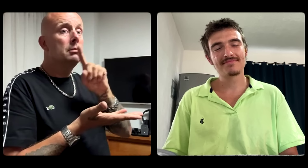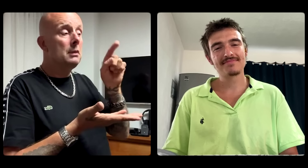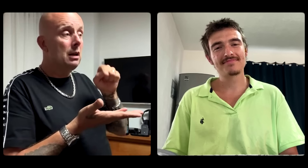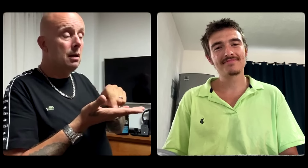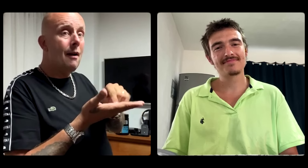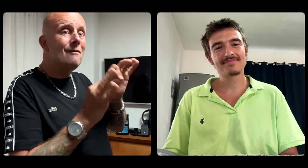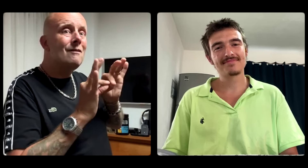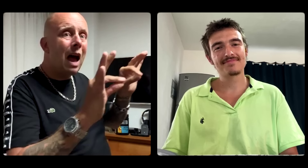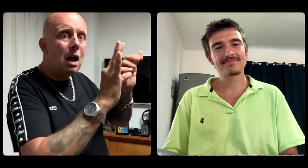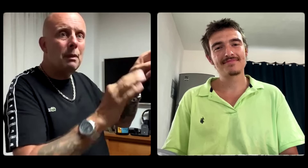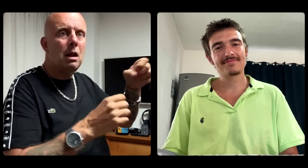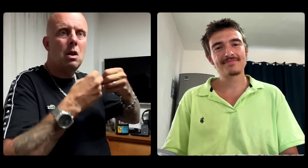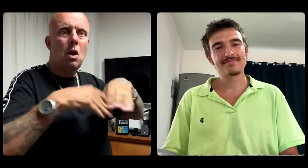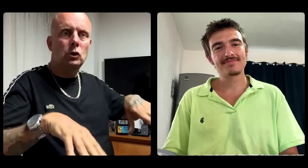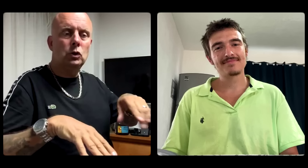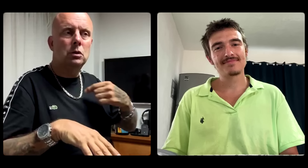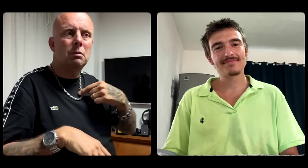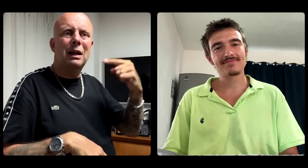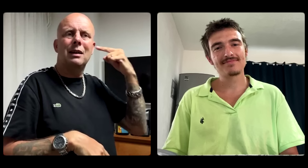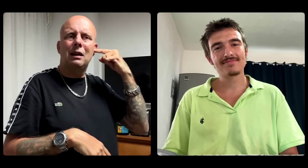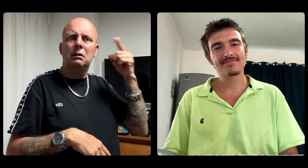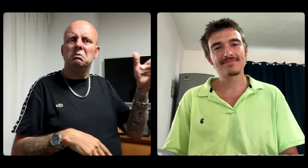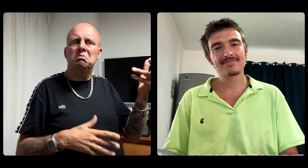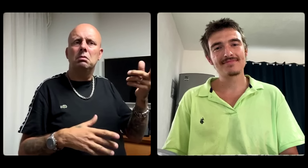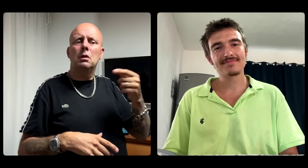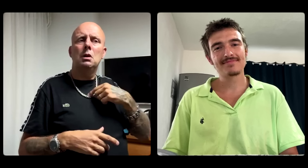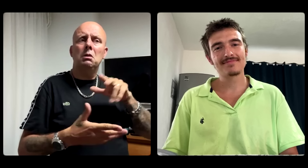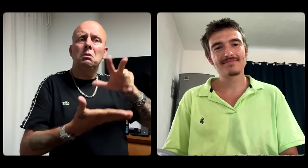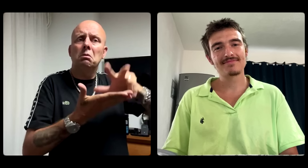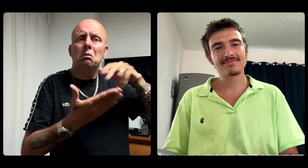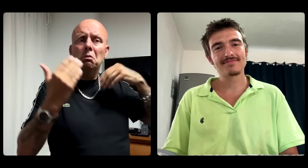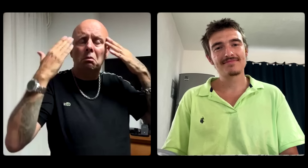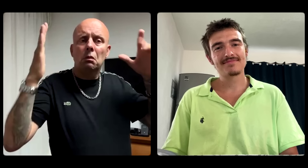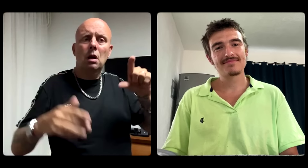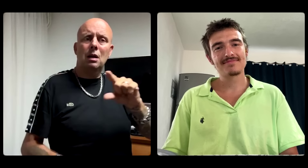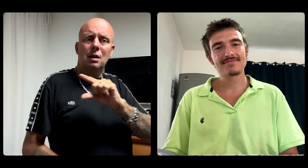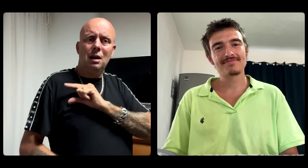Letterlijk alleen daarom al dacht ik van ja, man. Ja, dit is.